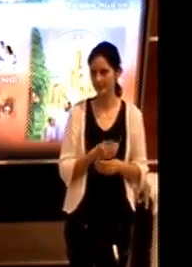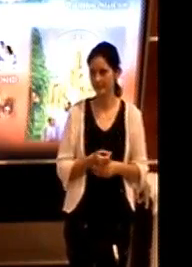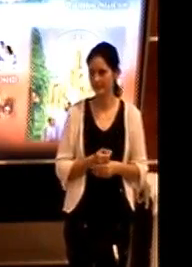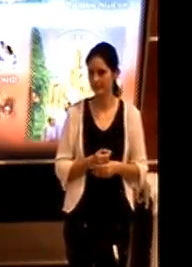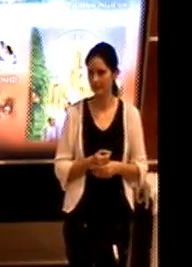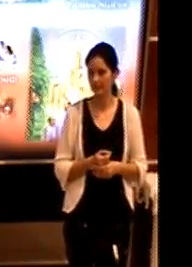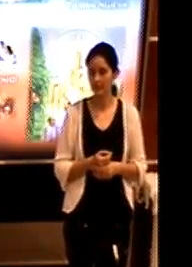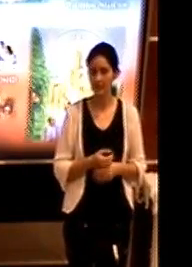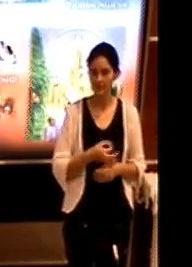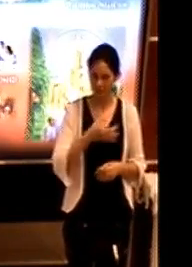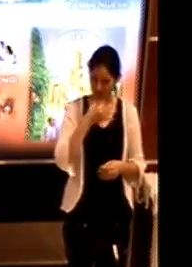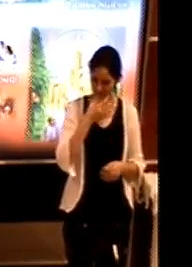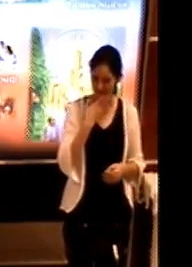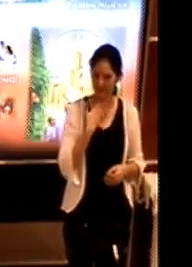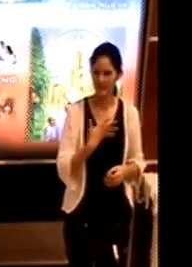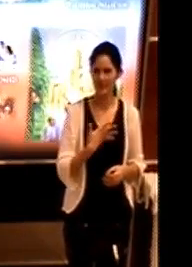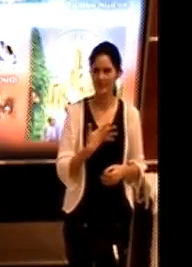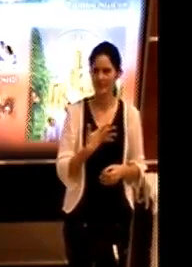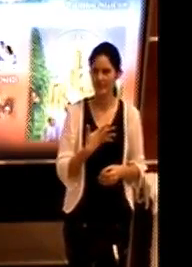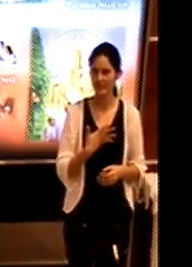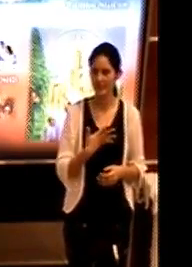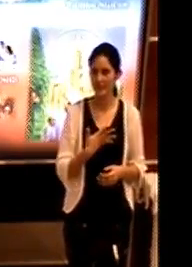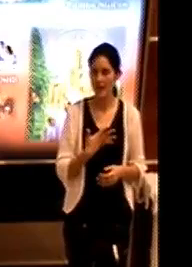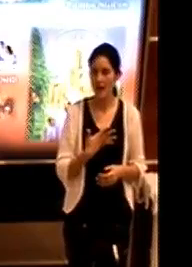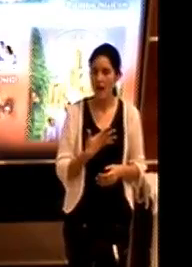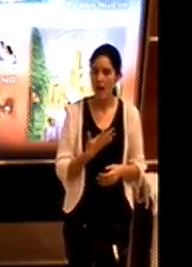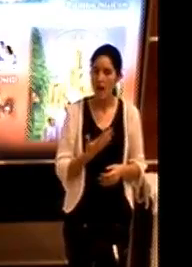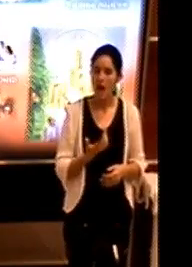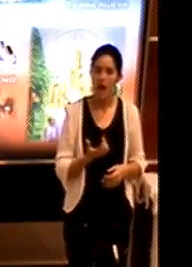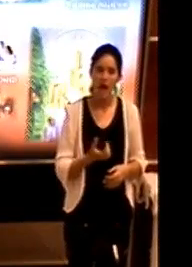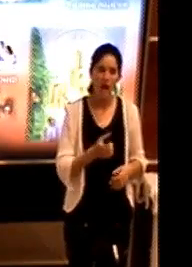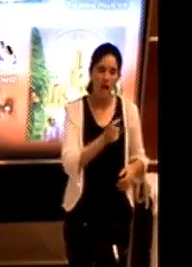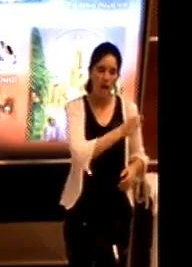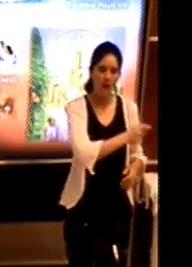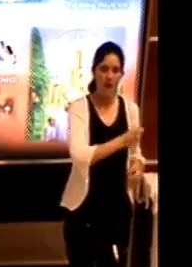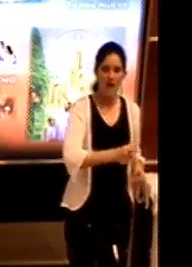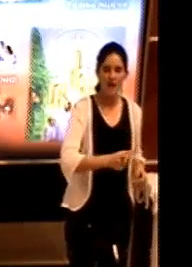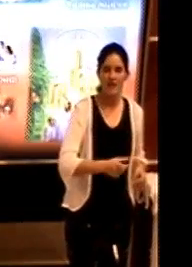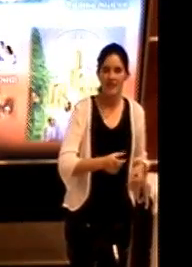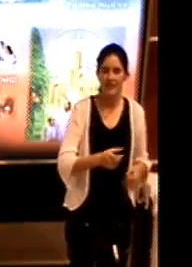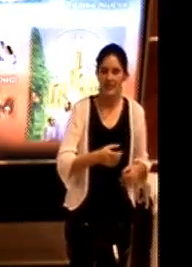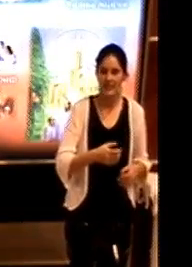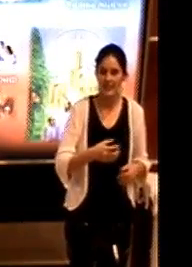Está claro. Los cristianos que tienen la mano llena